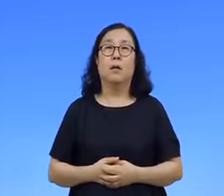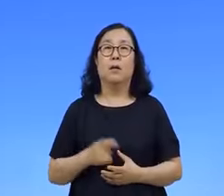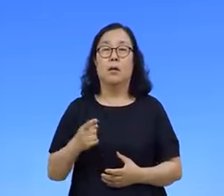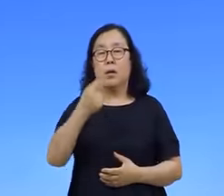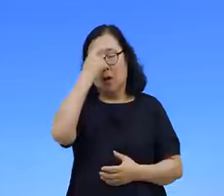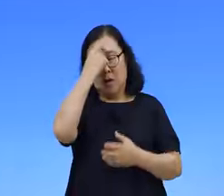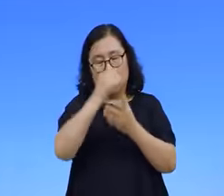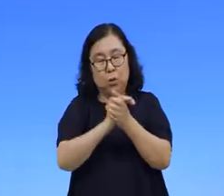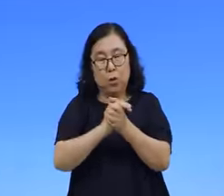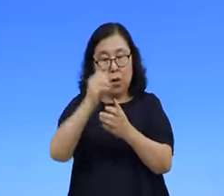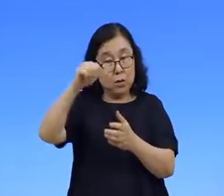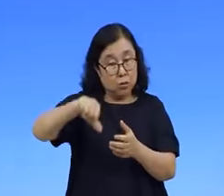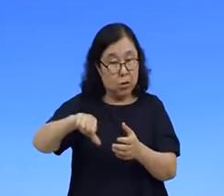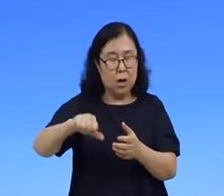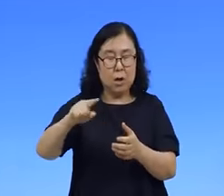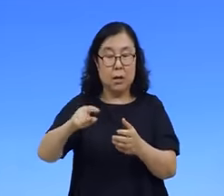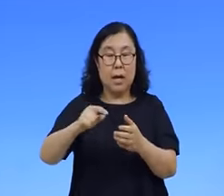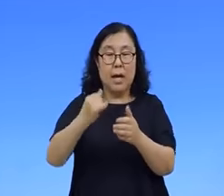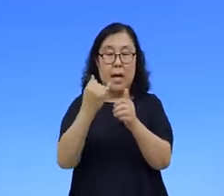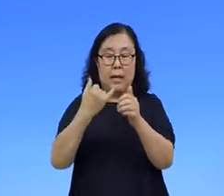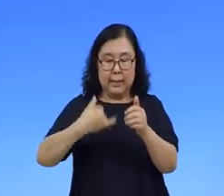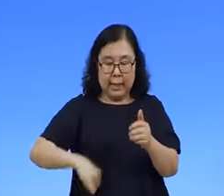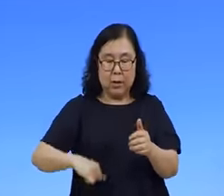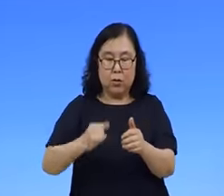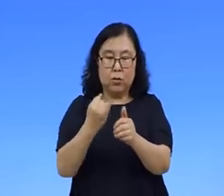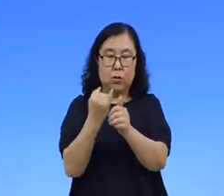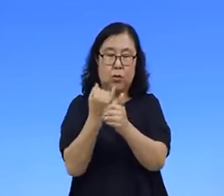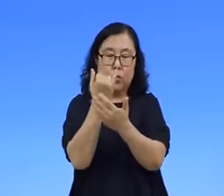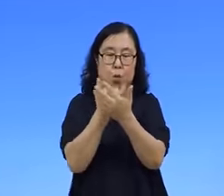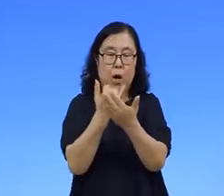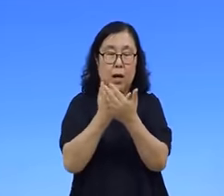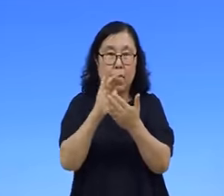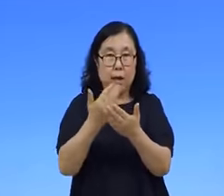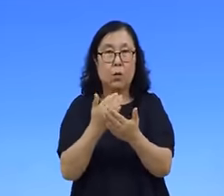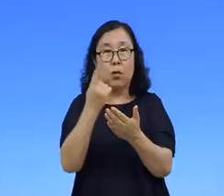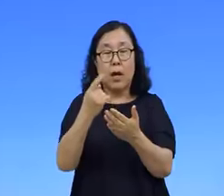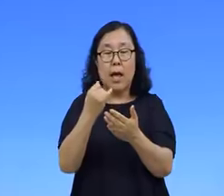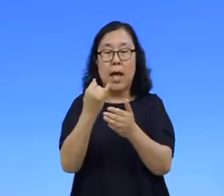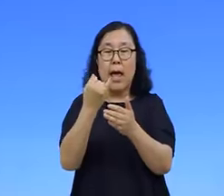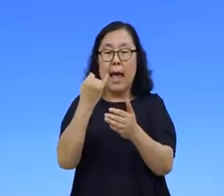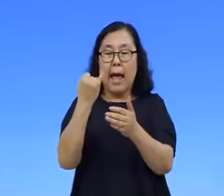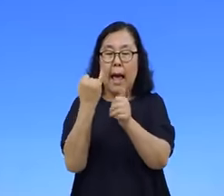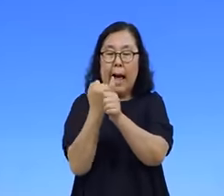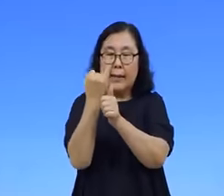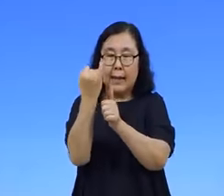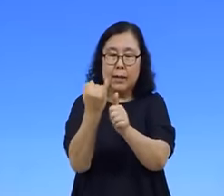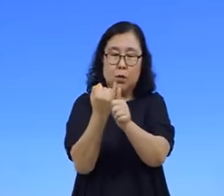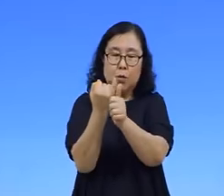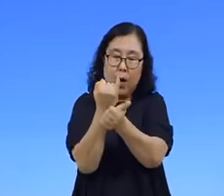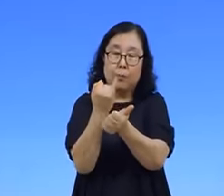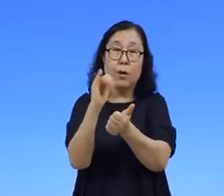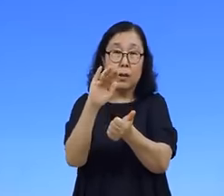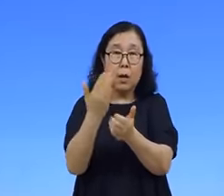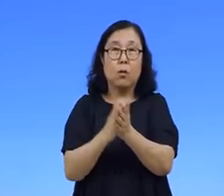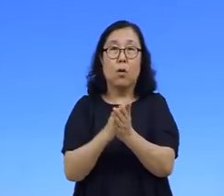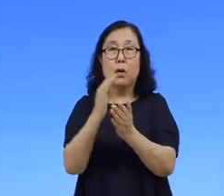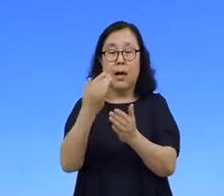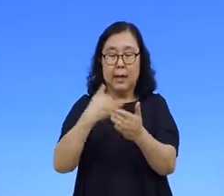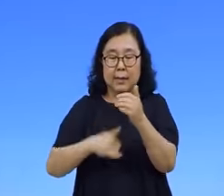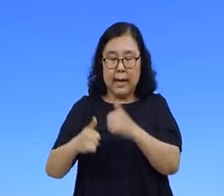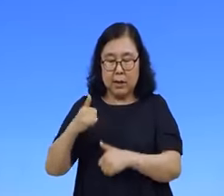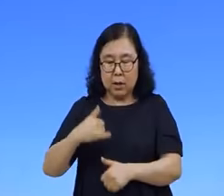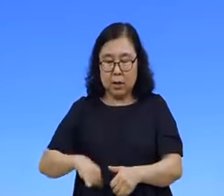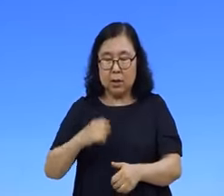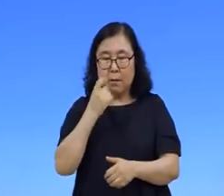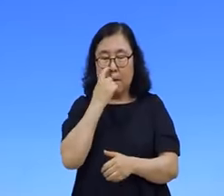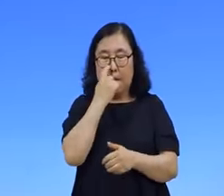그 다음에 이게 기도입니까 저주입니까? 9절. 그의 자녀는 고아가 되고 그의 아내는 과부가 되며 그의